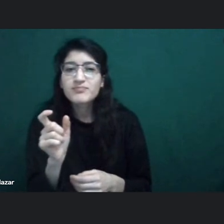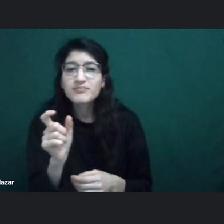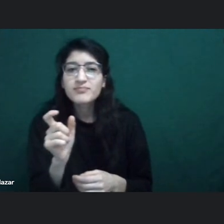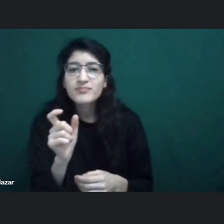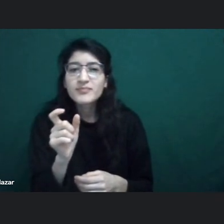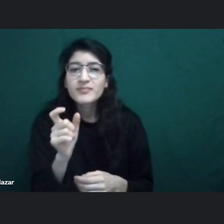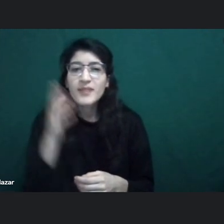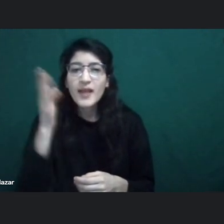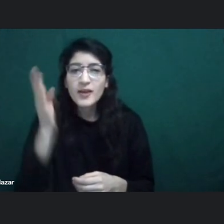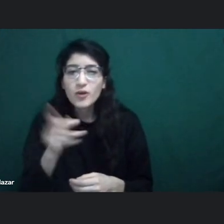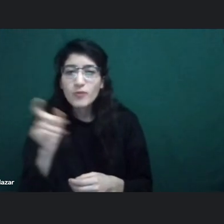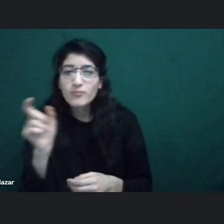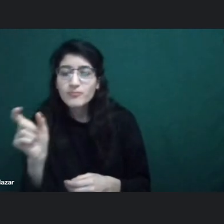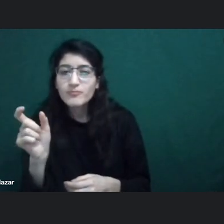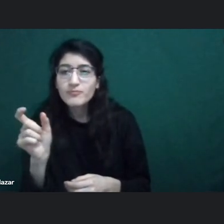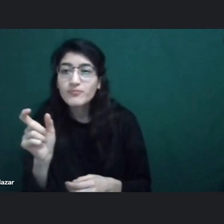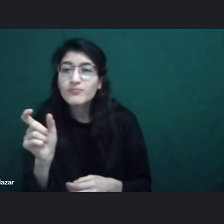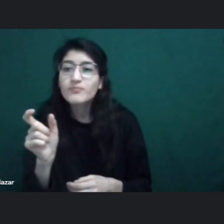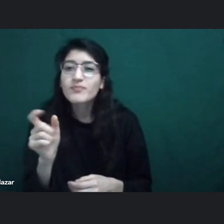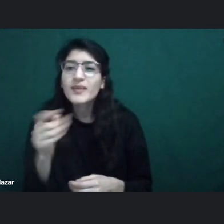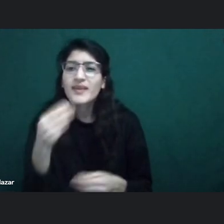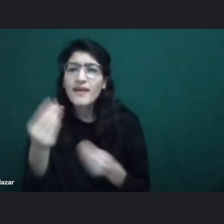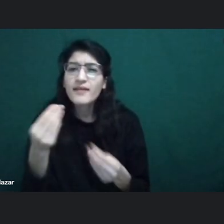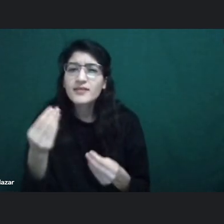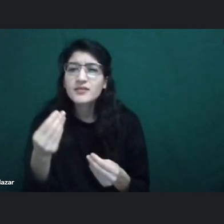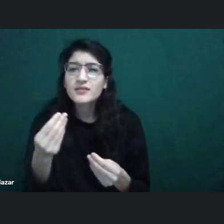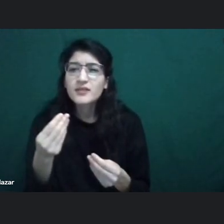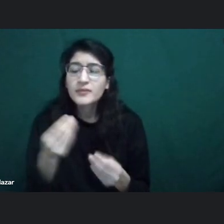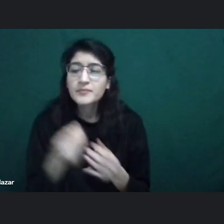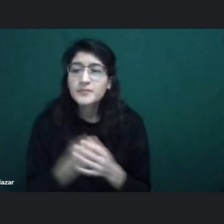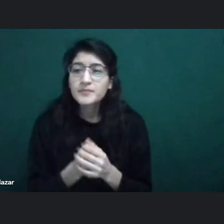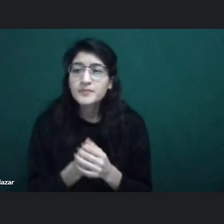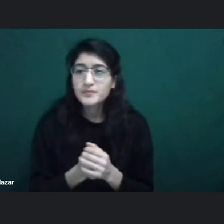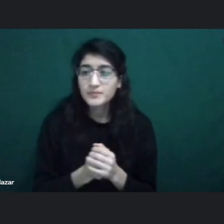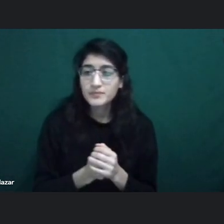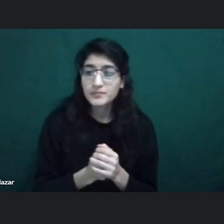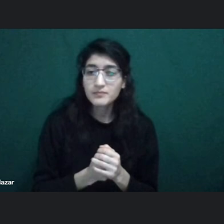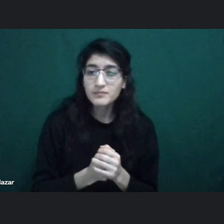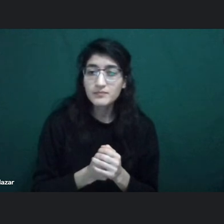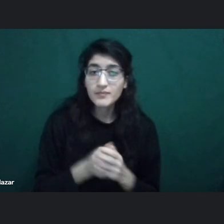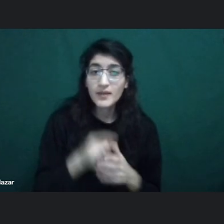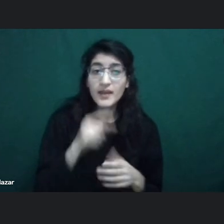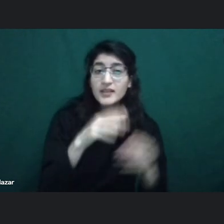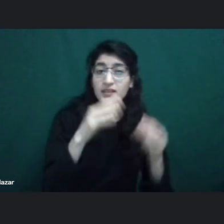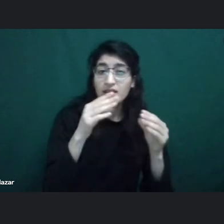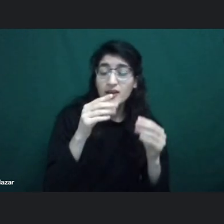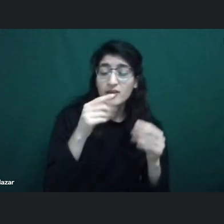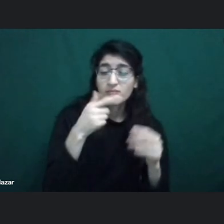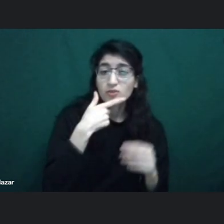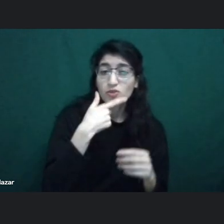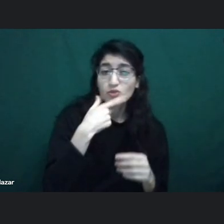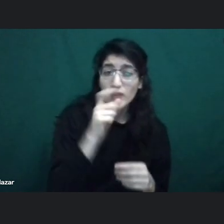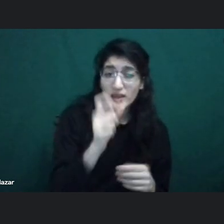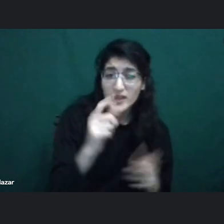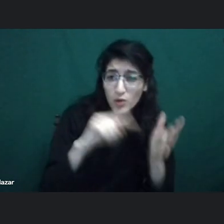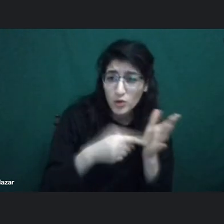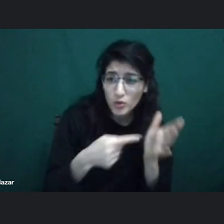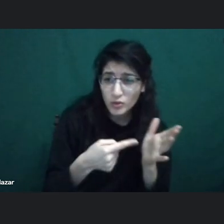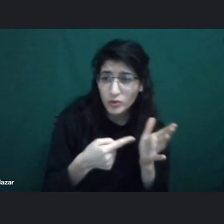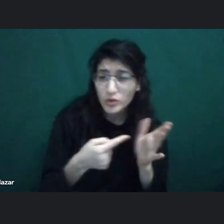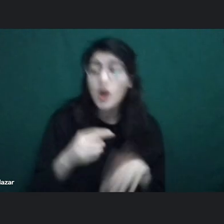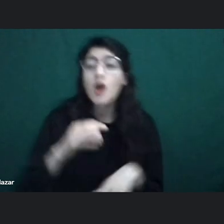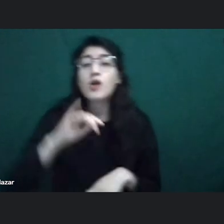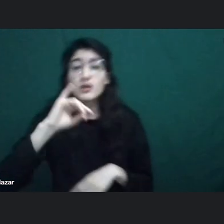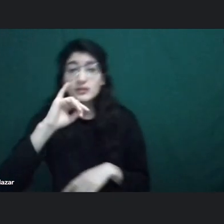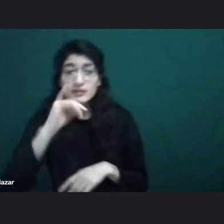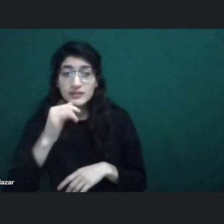¿También es un sustantivo núcleo? Otro sustantivo núcleo, porque es capacitación en algo,